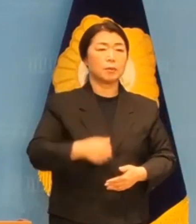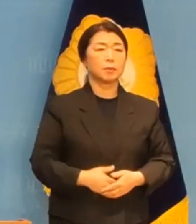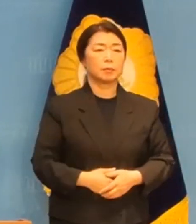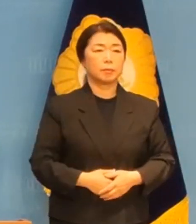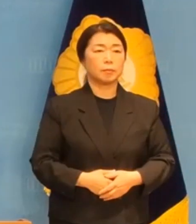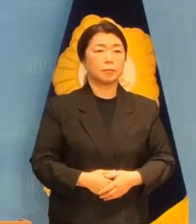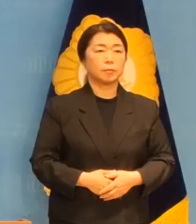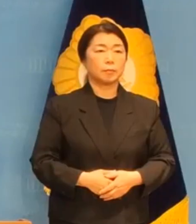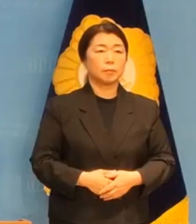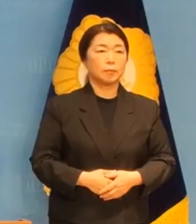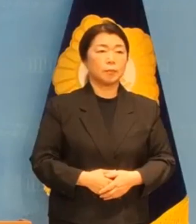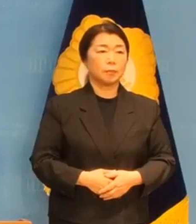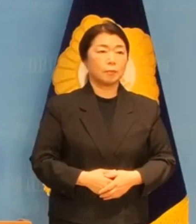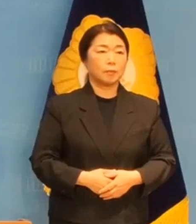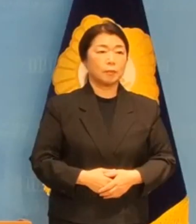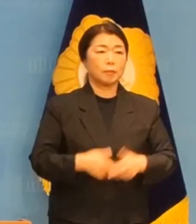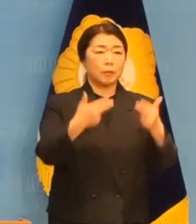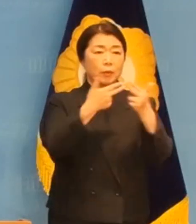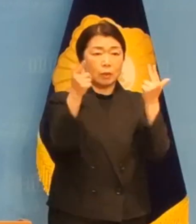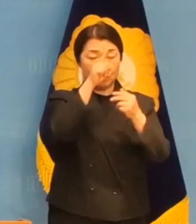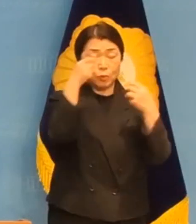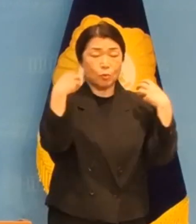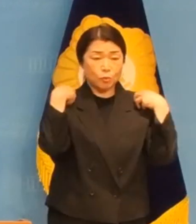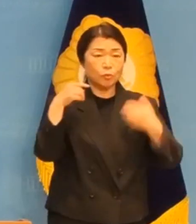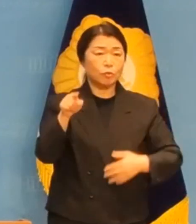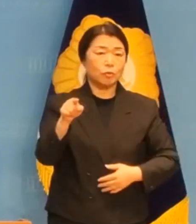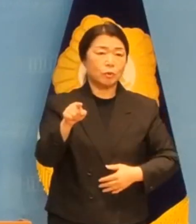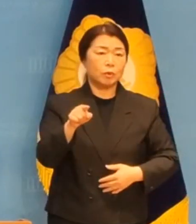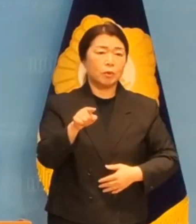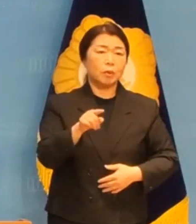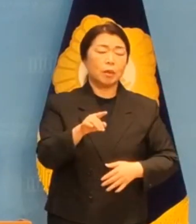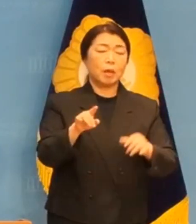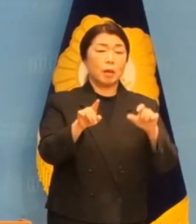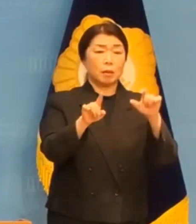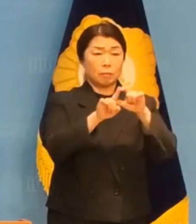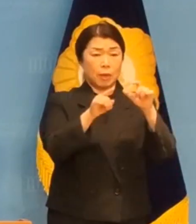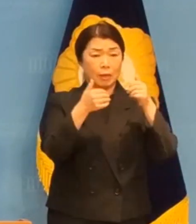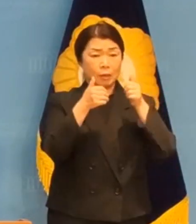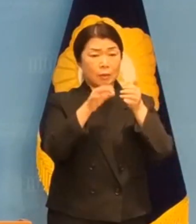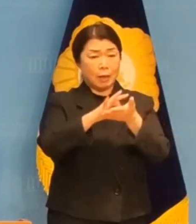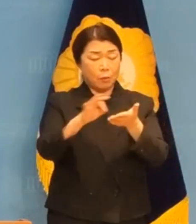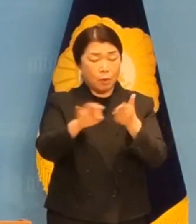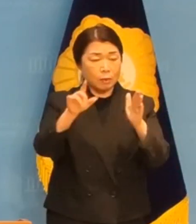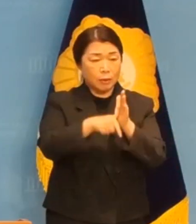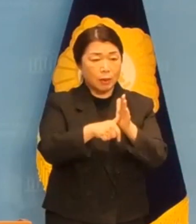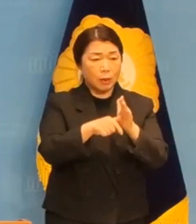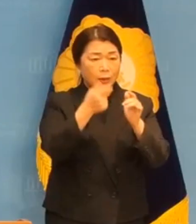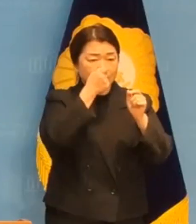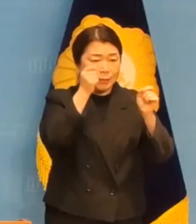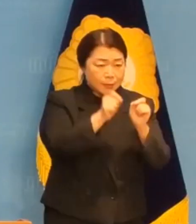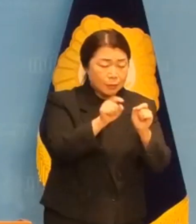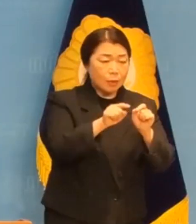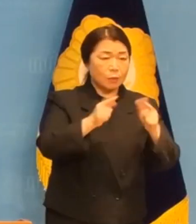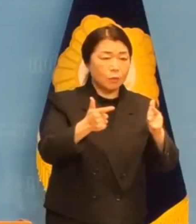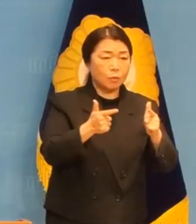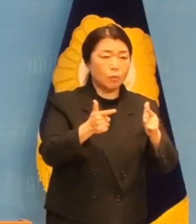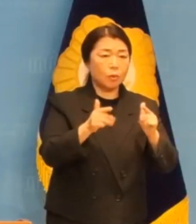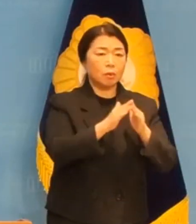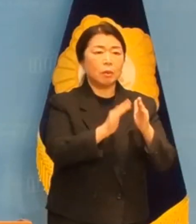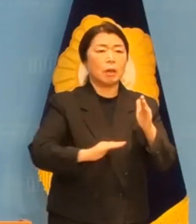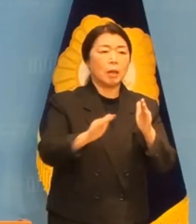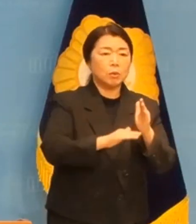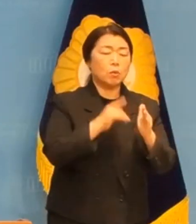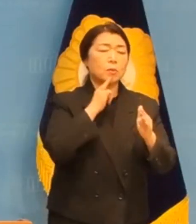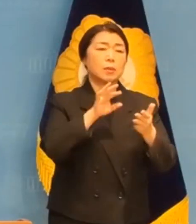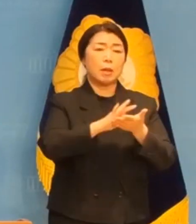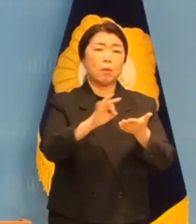정권에서만 반복되는 이 가족 호칭 정치는 국민 눈에 친근함이 아니라 특권과 폐쇄성으로